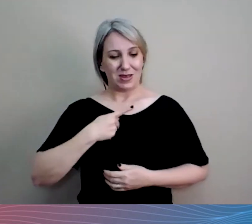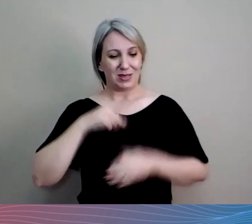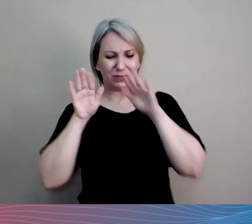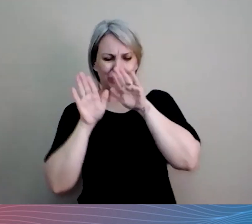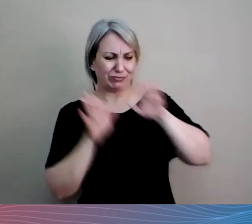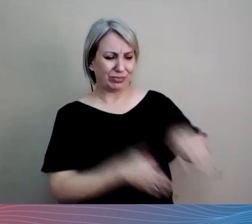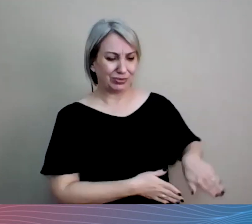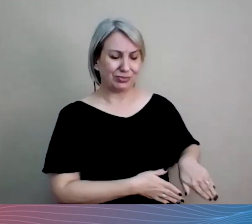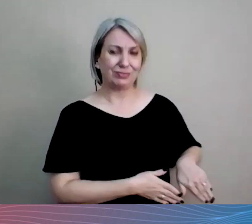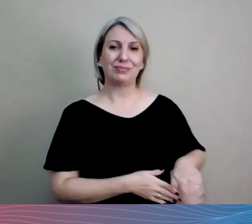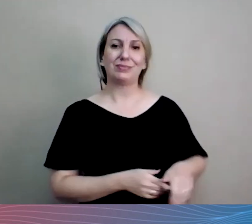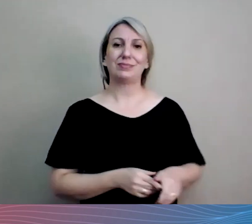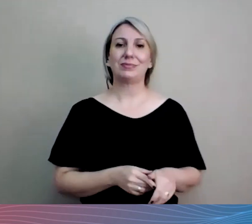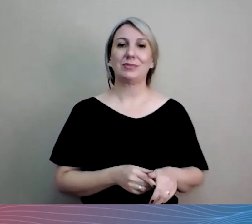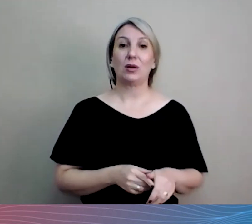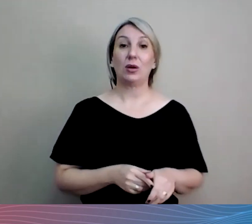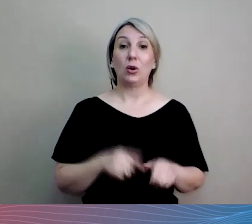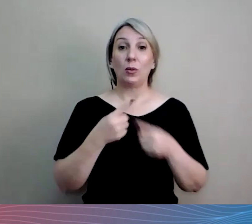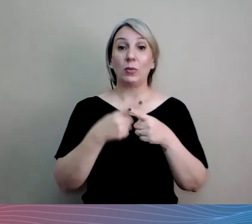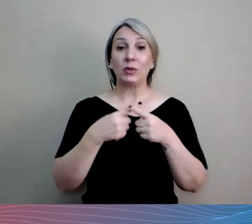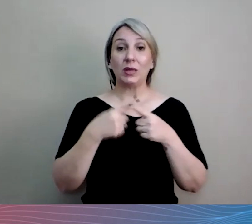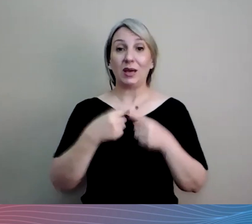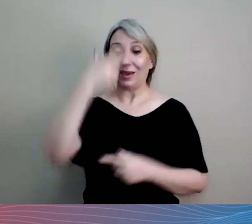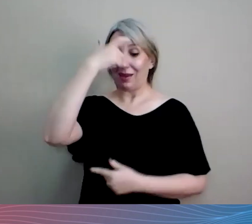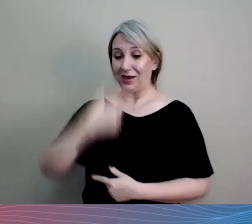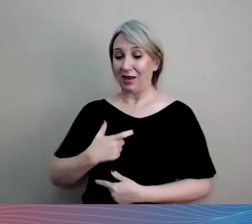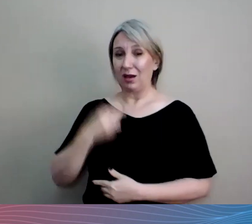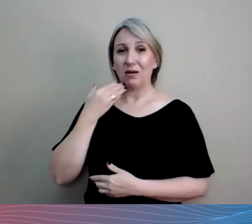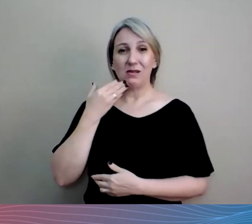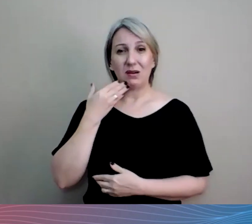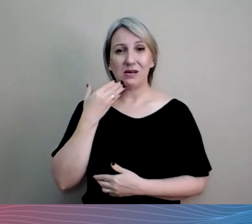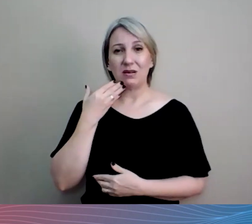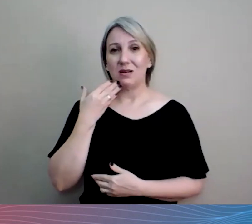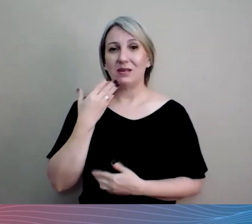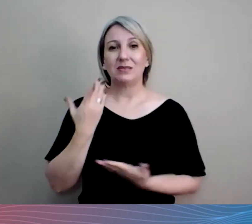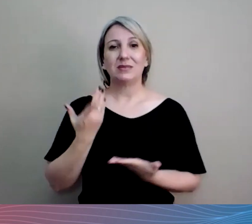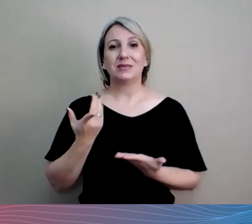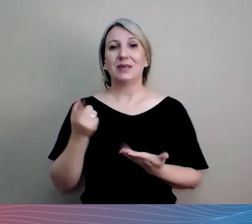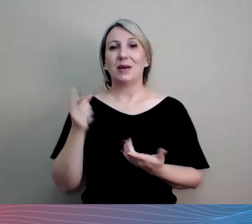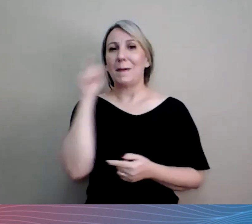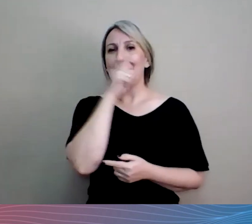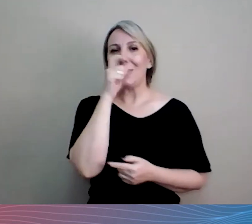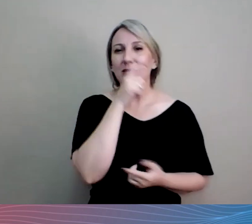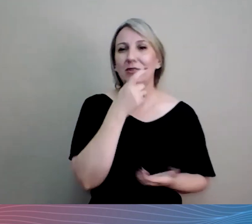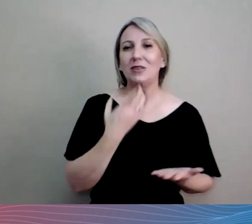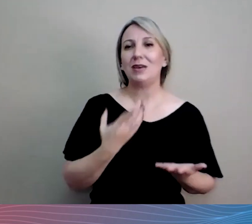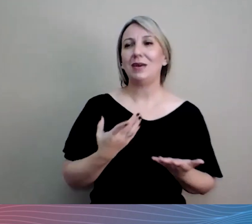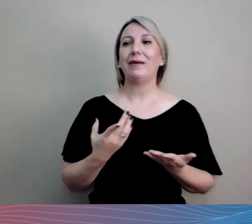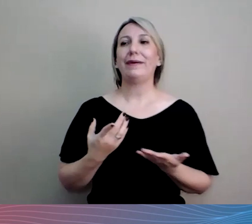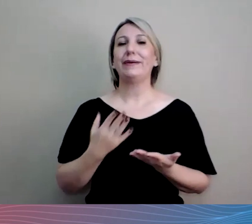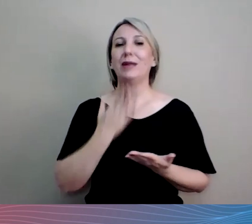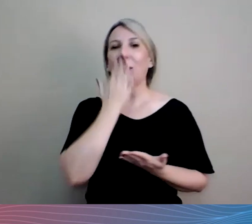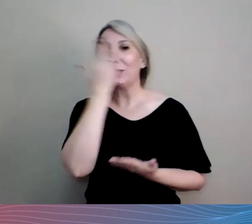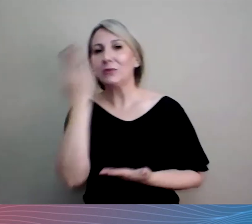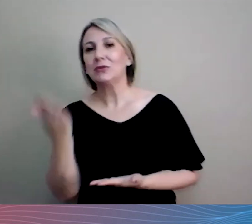prostituição, impureza, paixão lasciva, desejo maligno e avareza, que é idolatria. Pelo contrário,